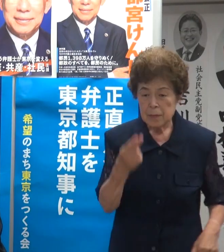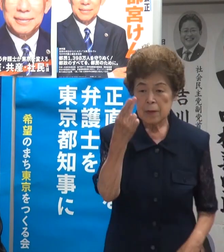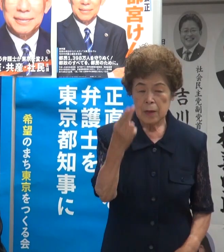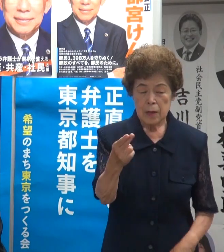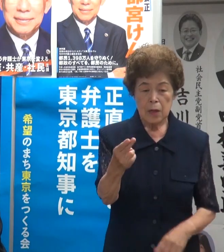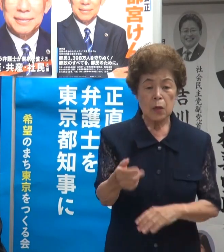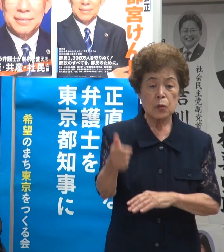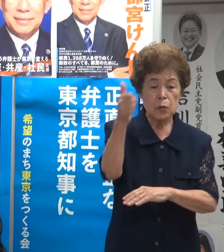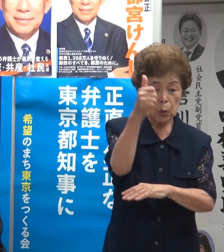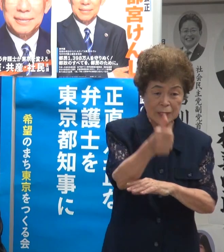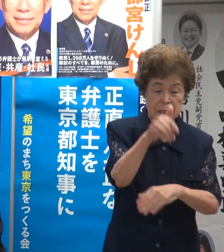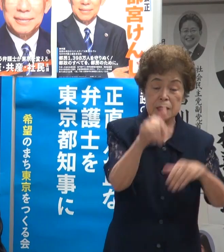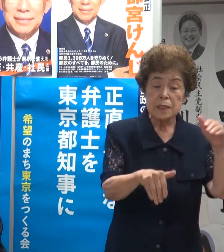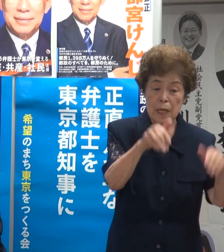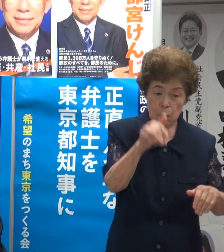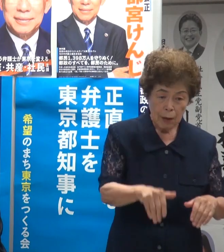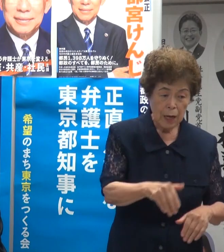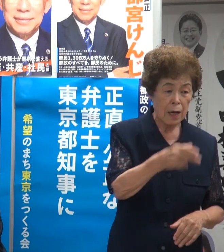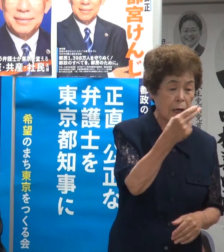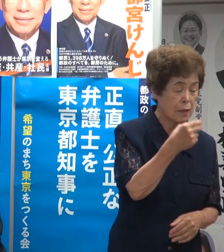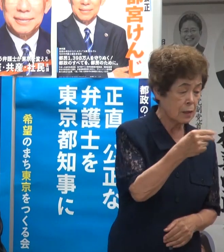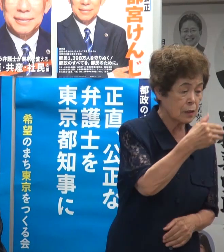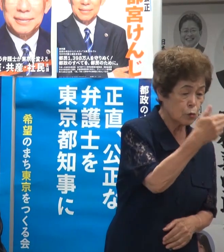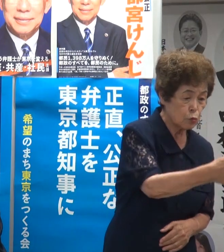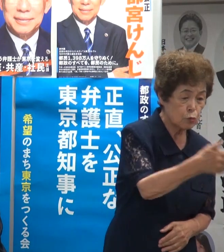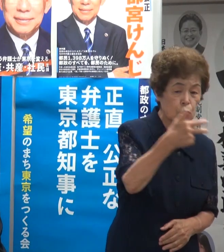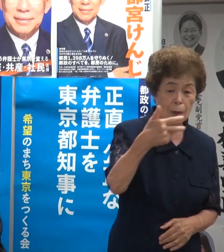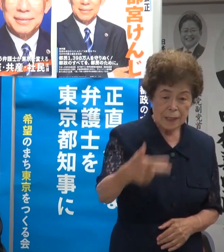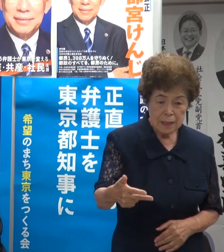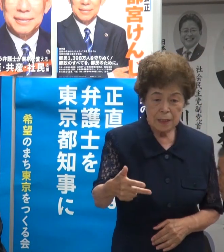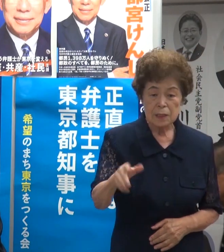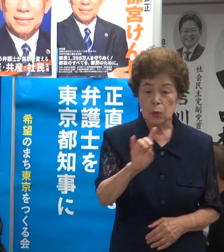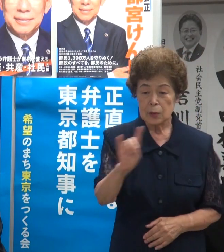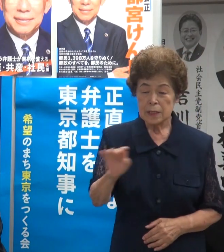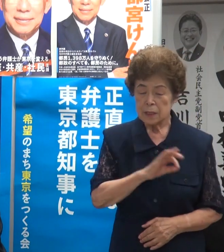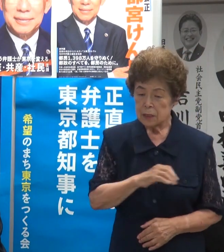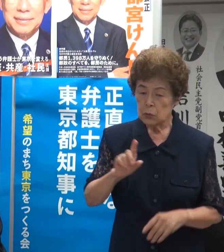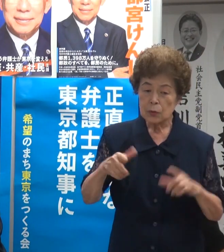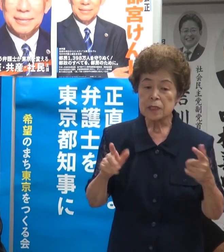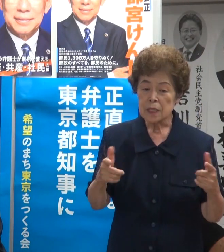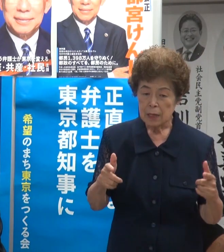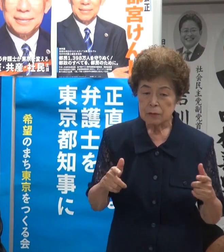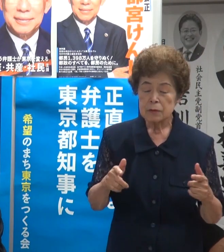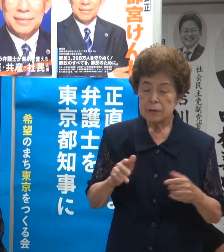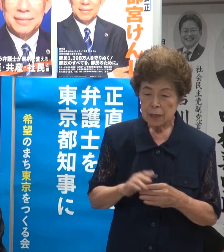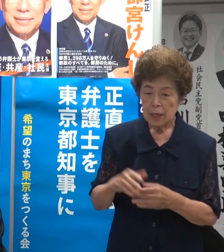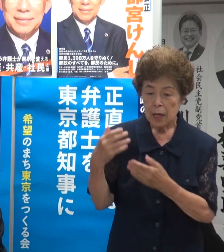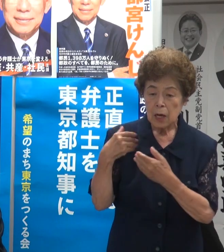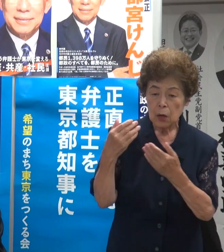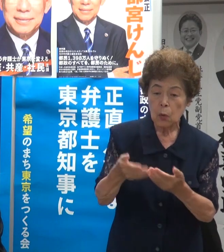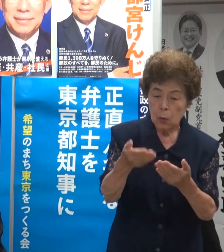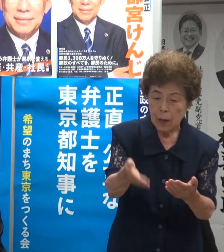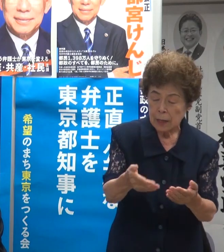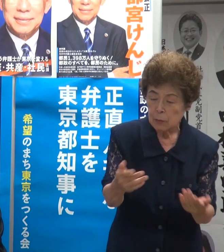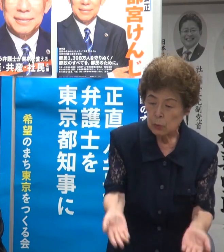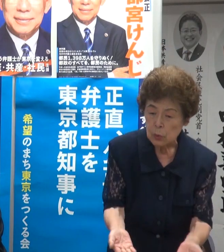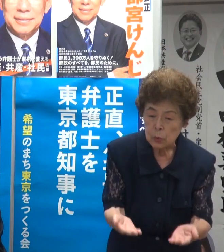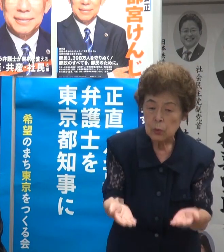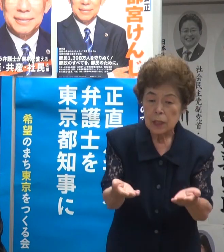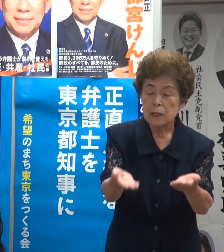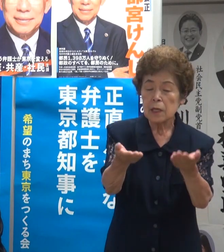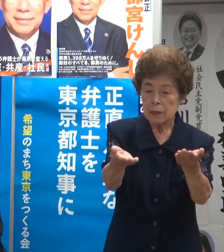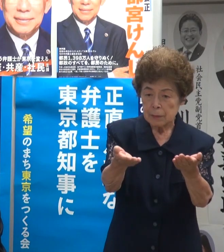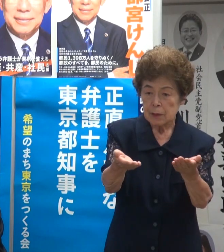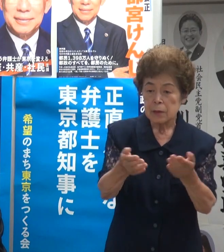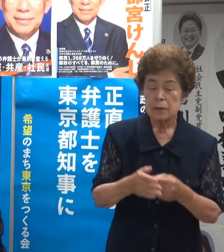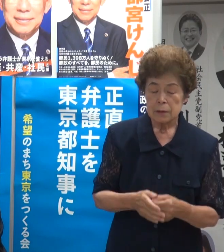その出す候補者、後継者として出す人っていうのもやっぱり育てていかなきゃいけないと思うんですが、そこら辺はやっぱり方法論